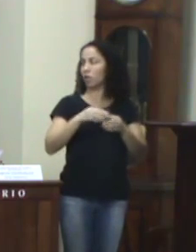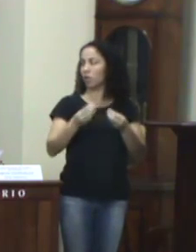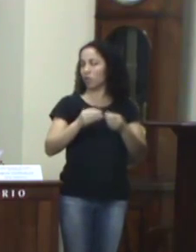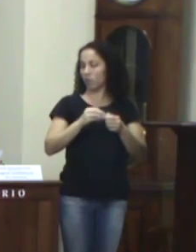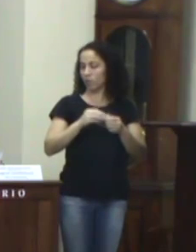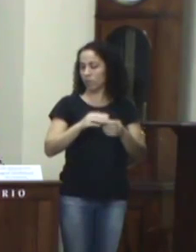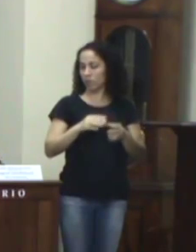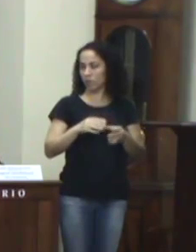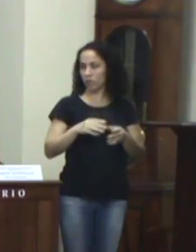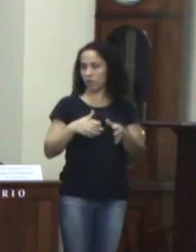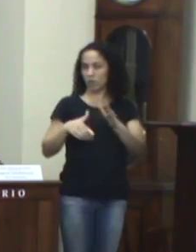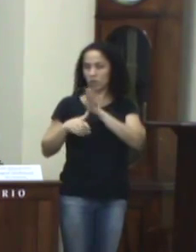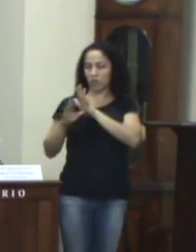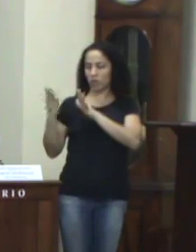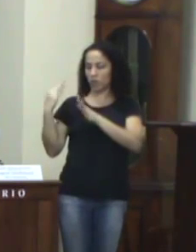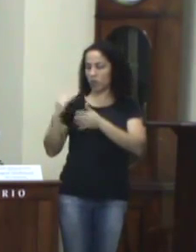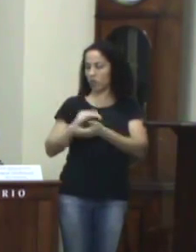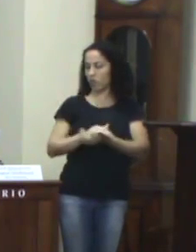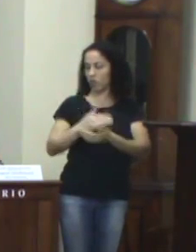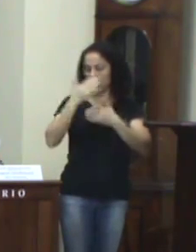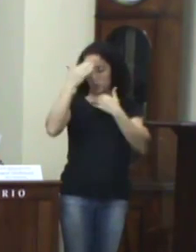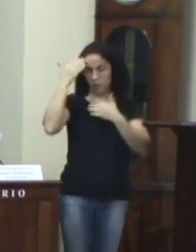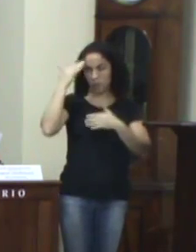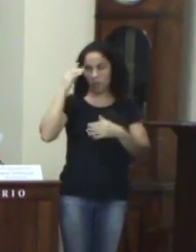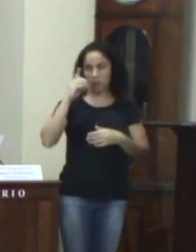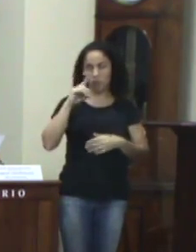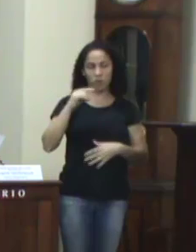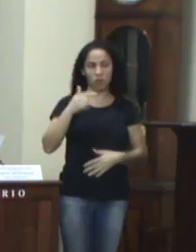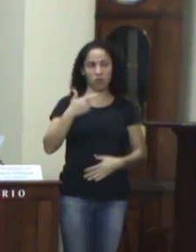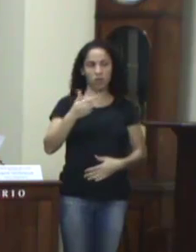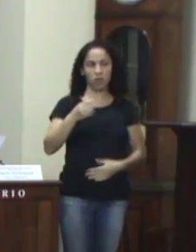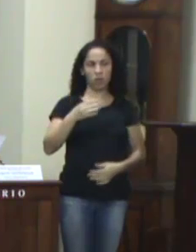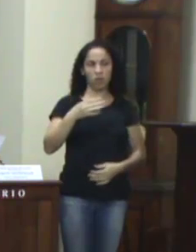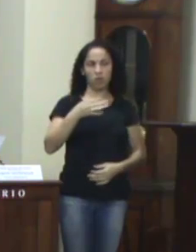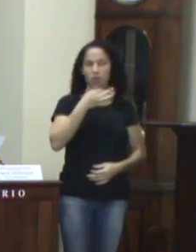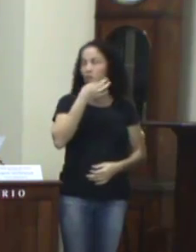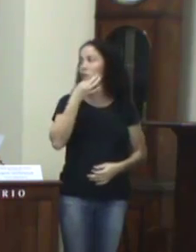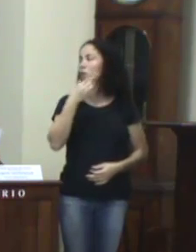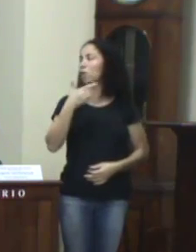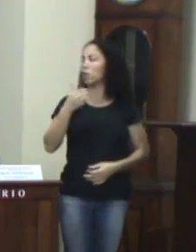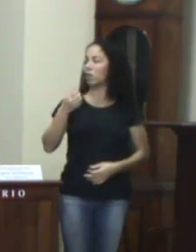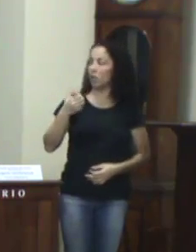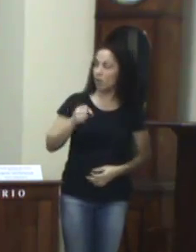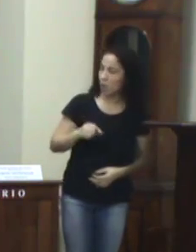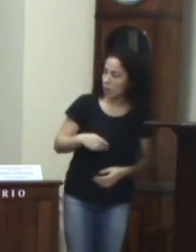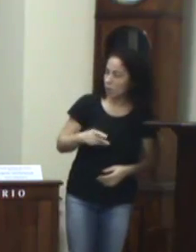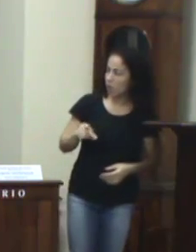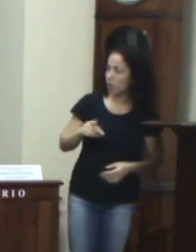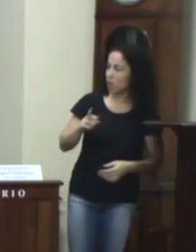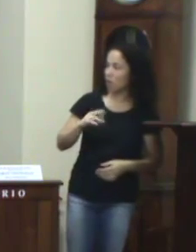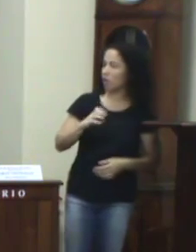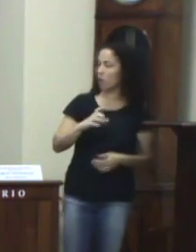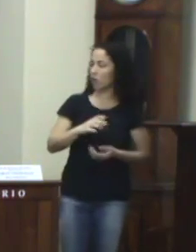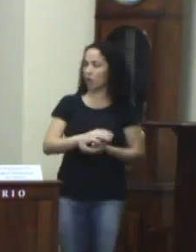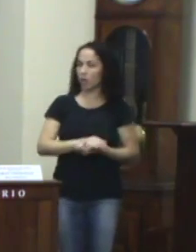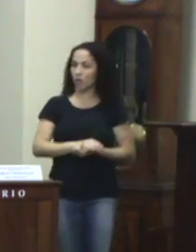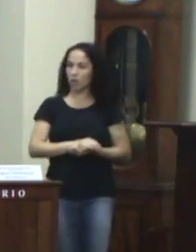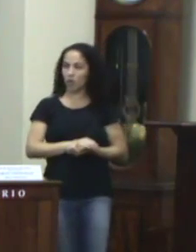sendo amparados desde então. Sala das sessões, 20 de setembro de 2018, vereador professor Rafael. Então, deixa